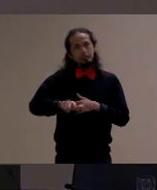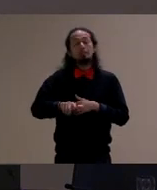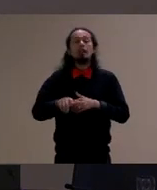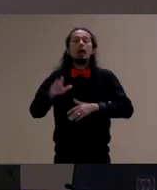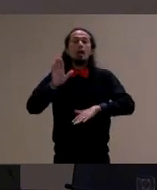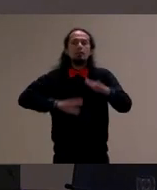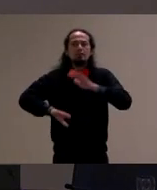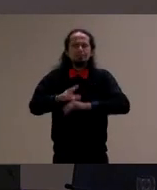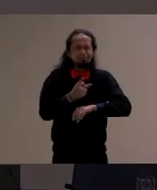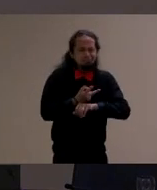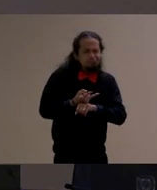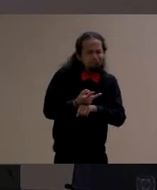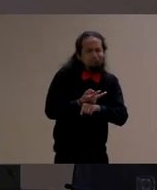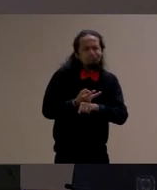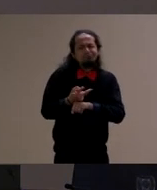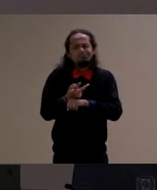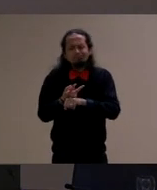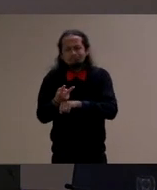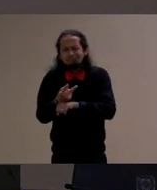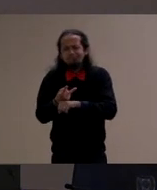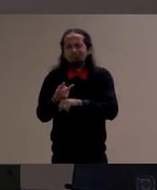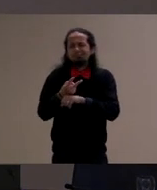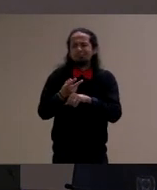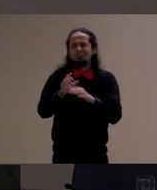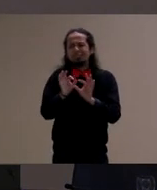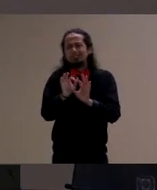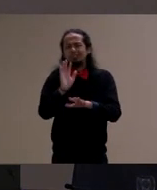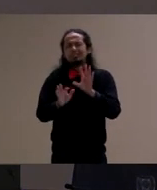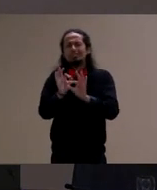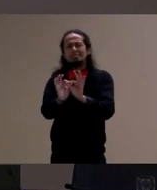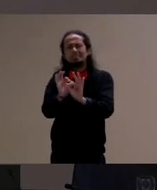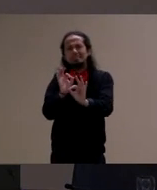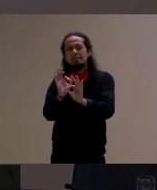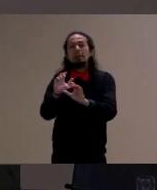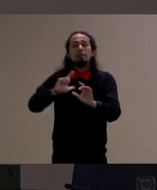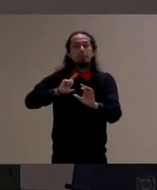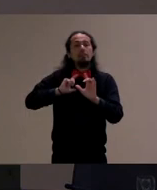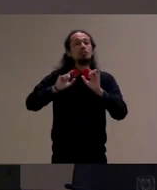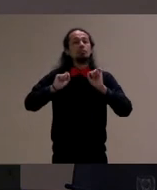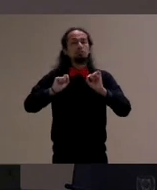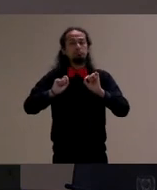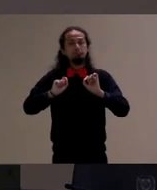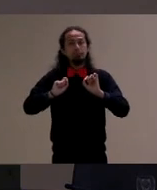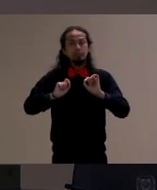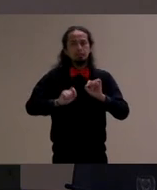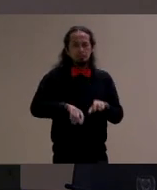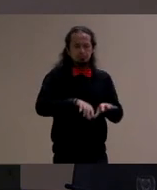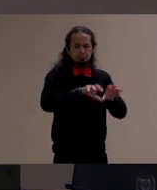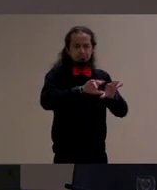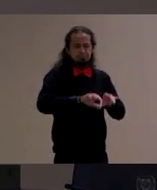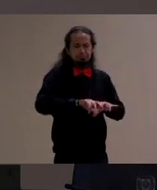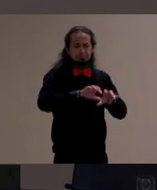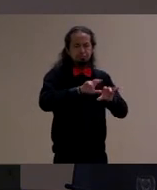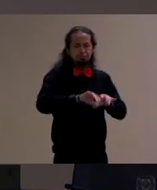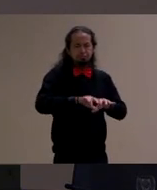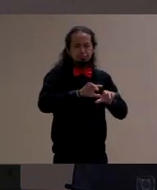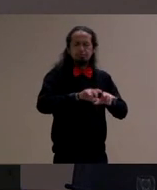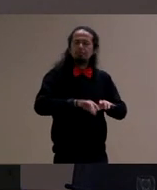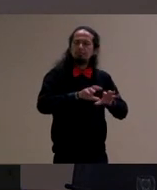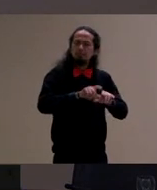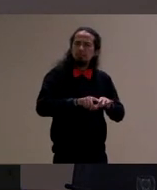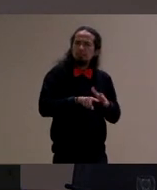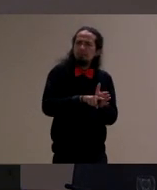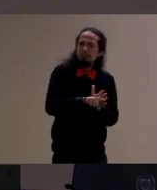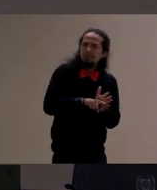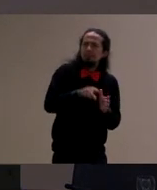no processo de recontextualização Vimos que na escrita da definição dos Campos de um dos